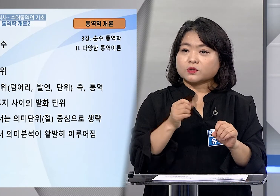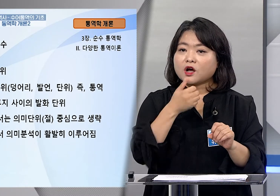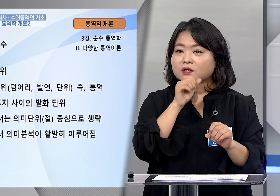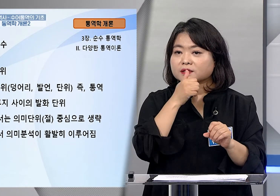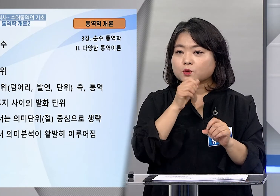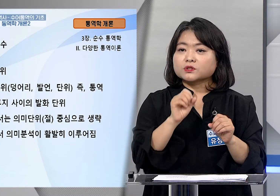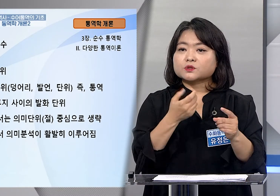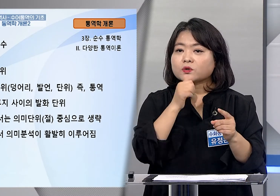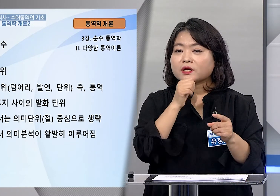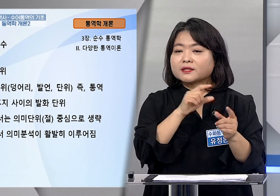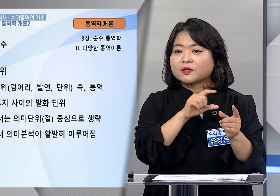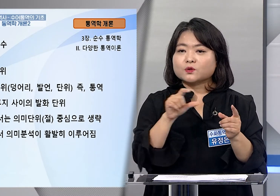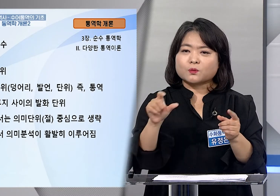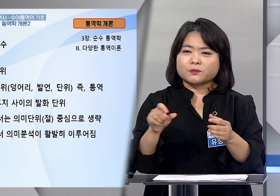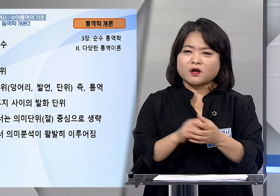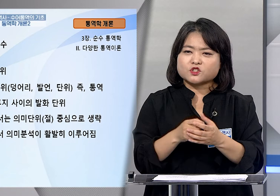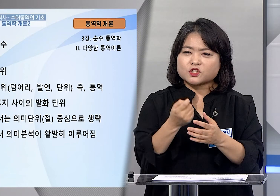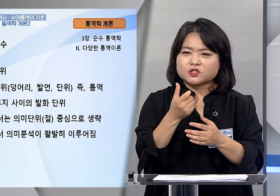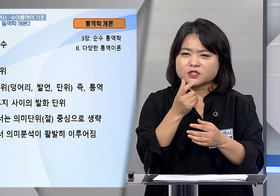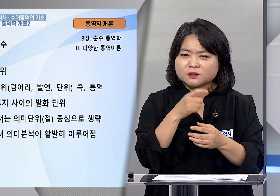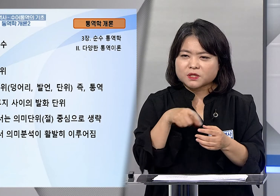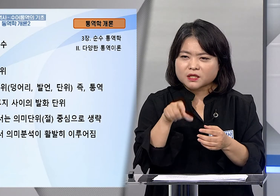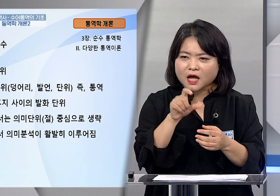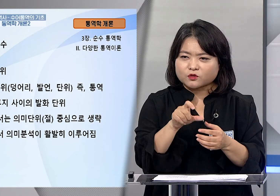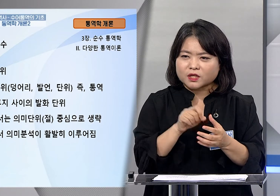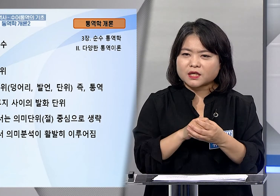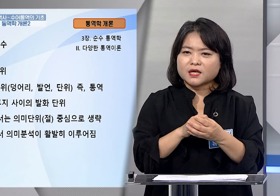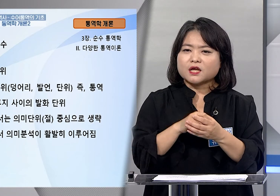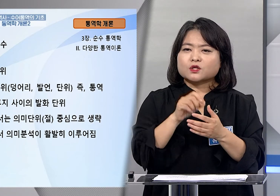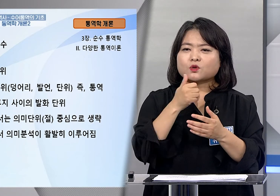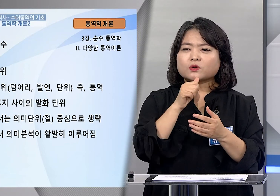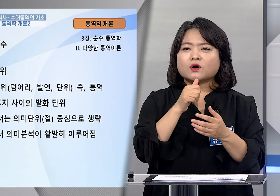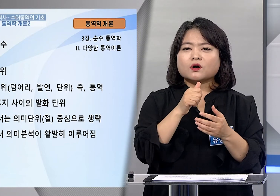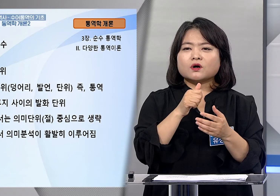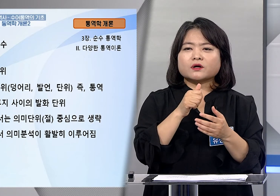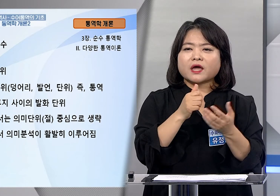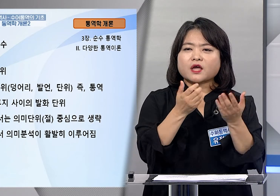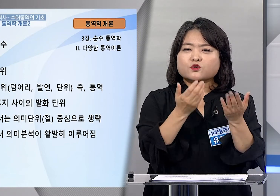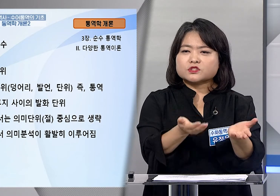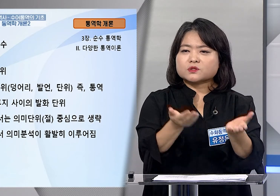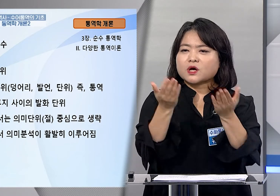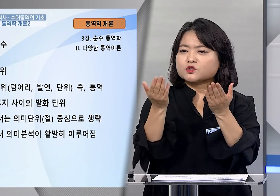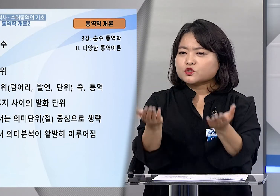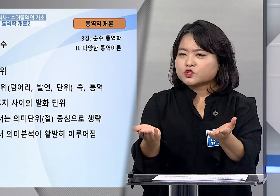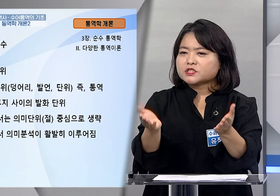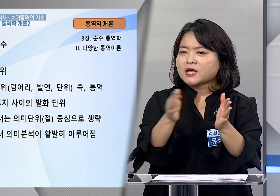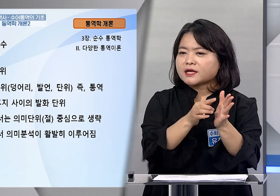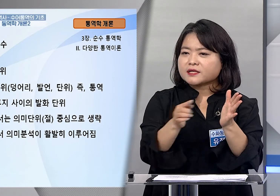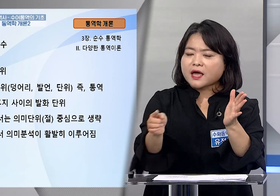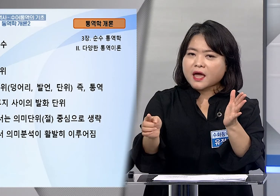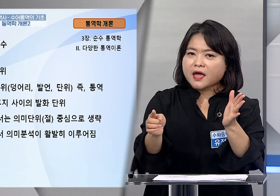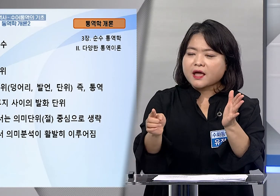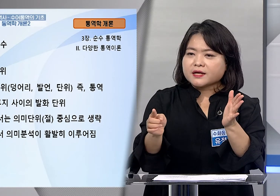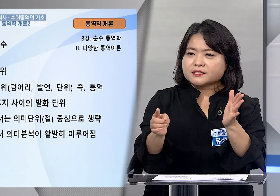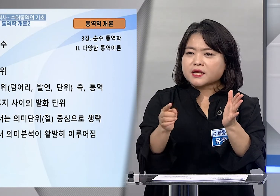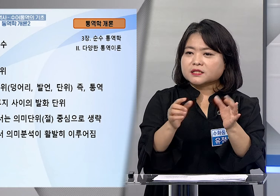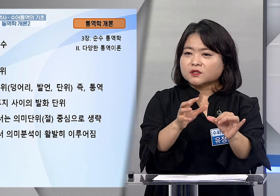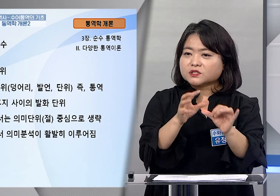동시 통역의 단위로 보면 최소 의미의 단위 통역의 휴지와 휴지 사이에 이제 그것을